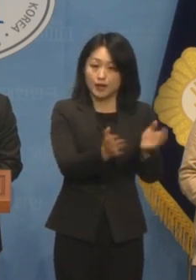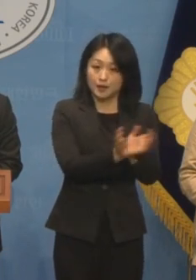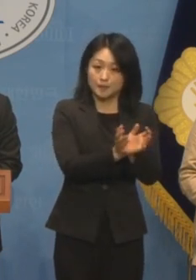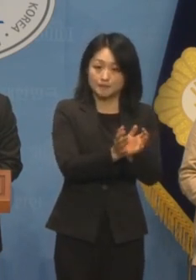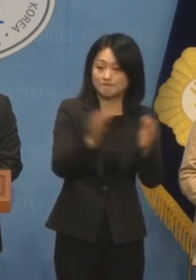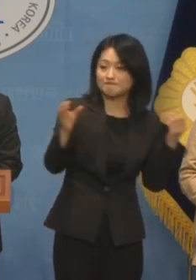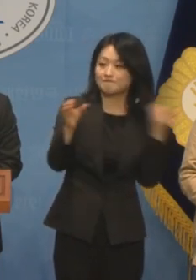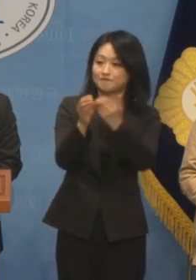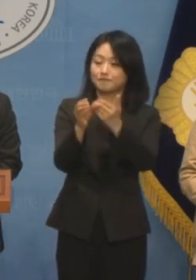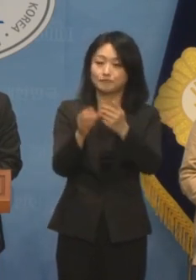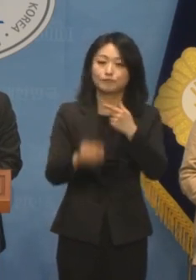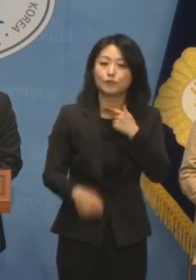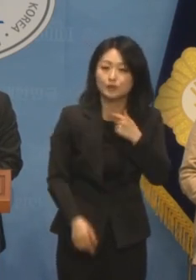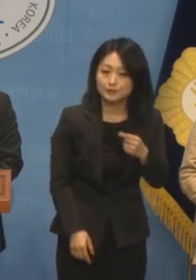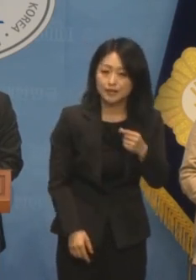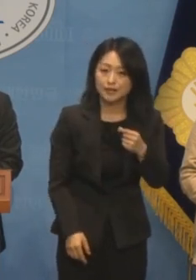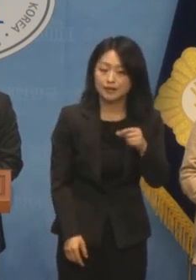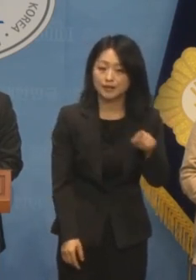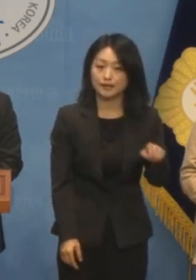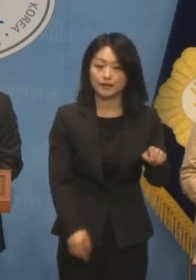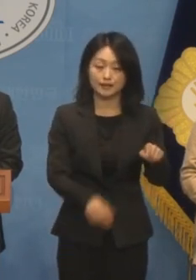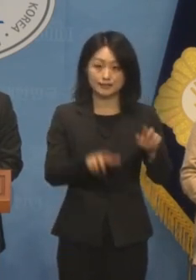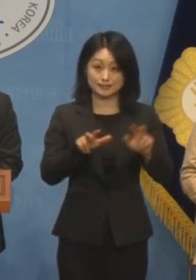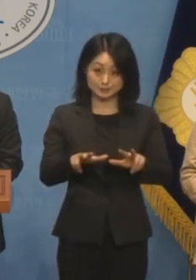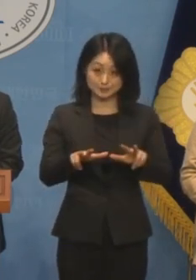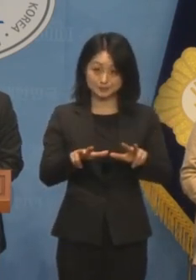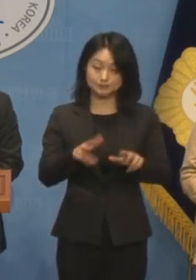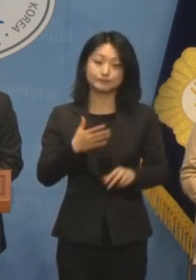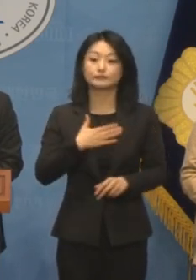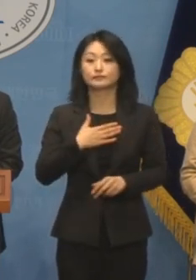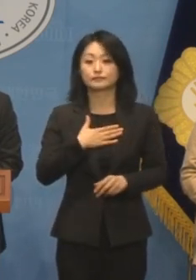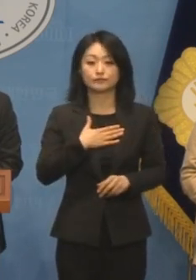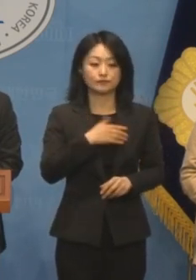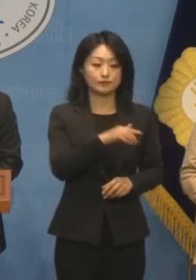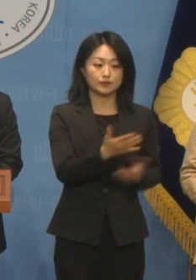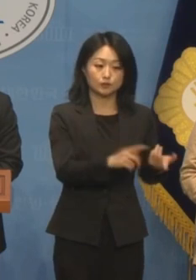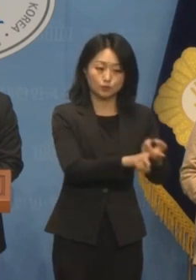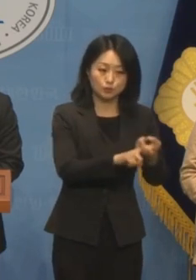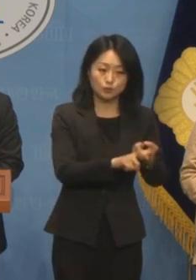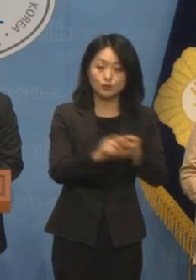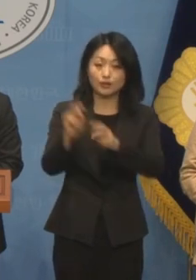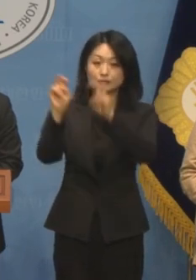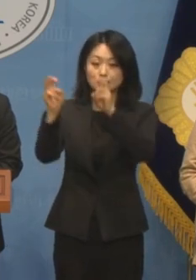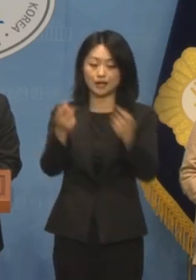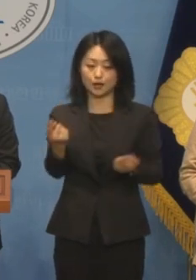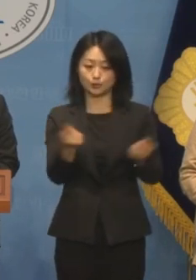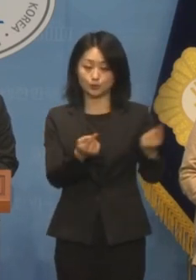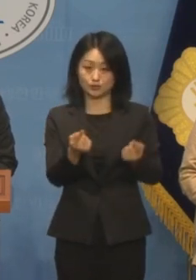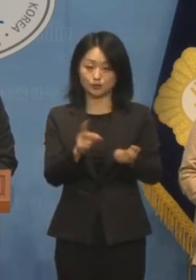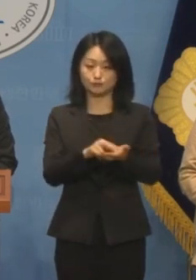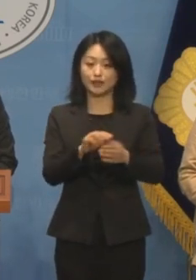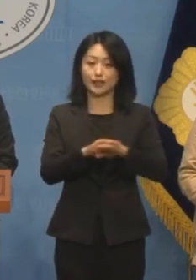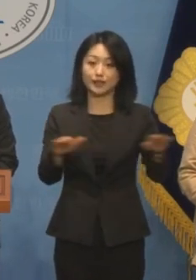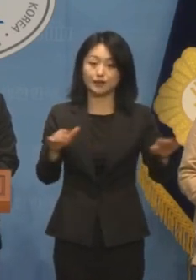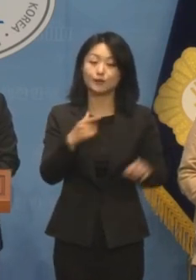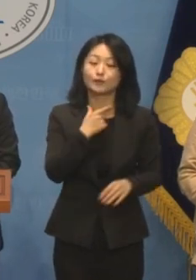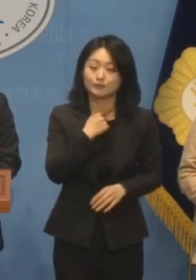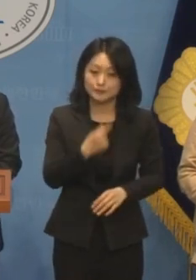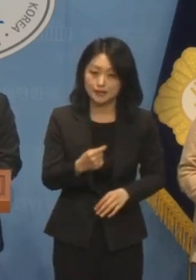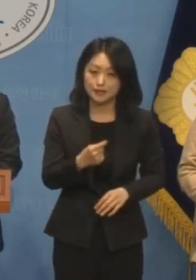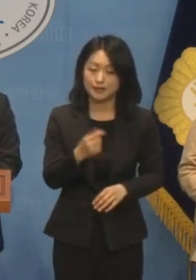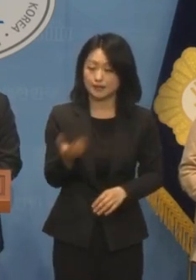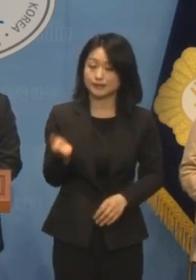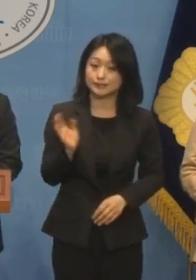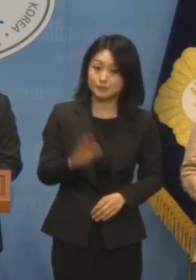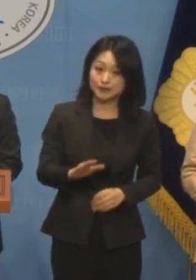싸움을 결의했습니다. 지금이라도 저는 노사가 조정이 이루어져서 문제가 원만히 해결되기를 바랍니다.